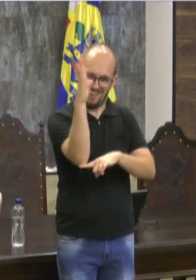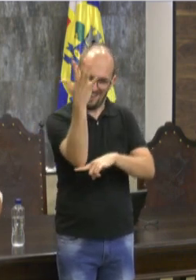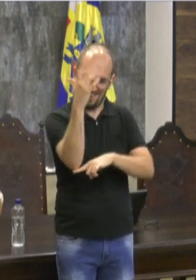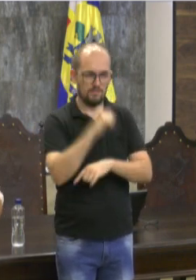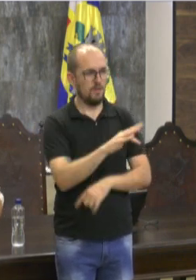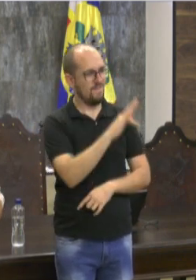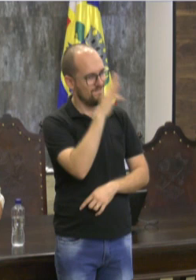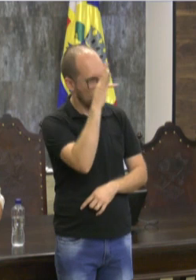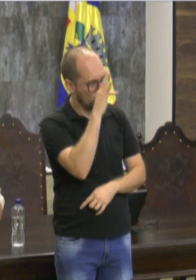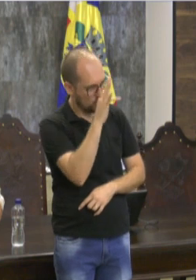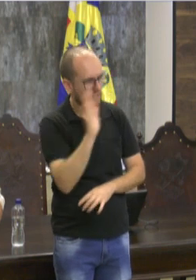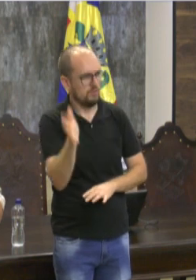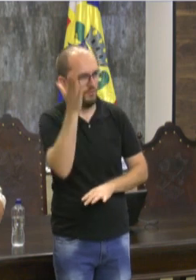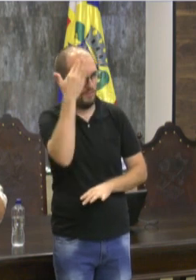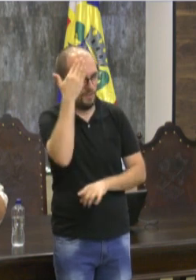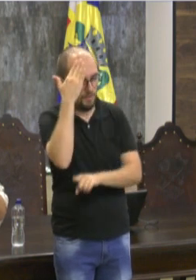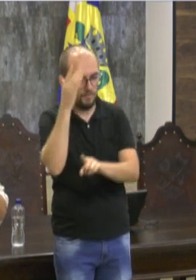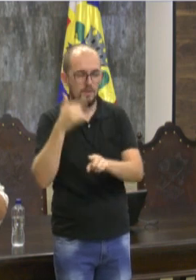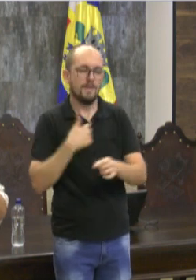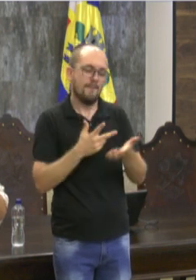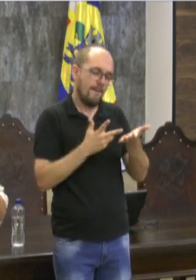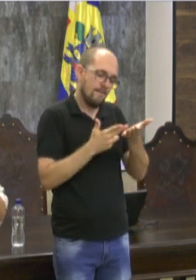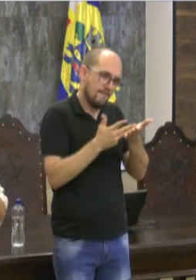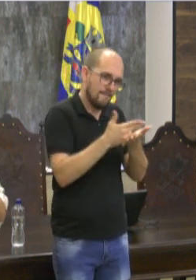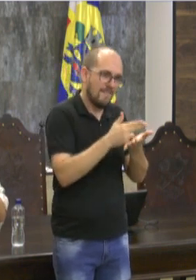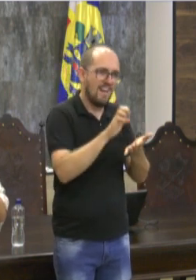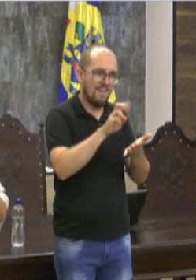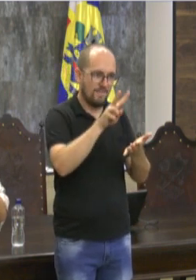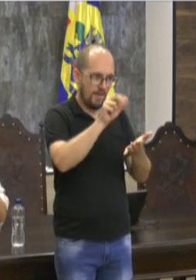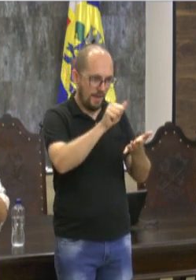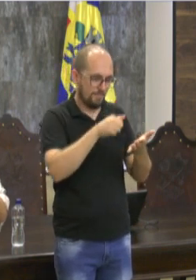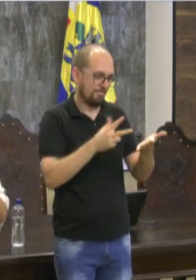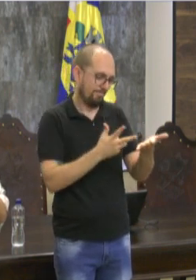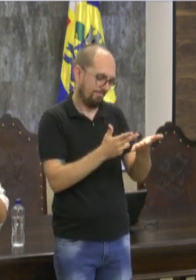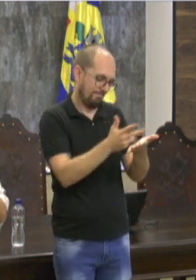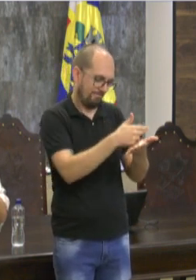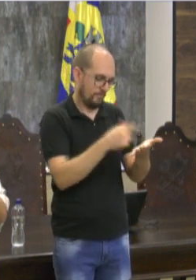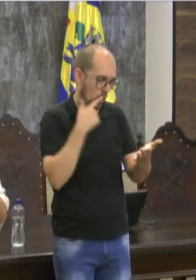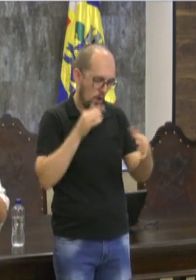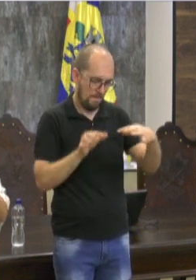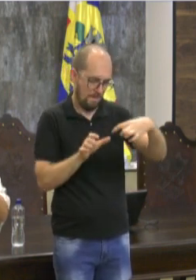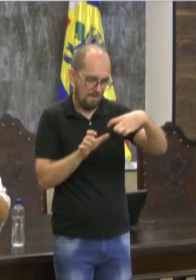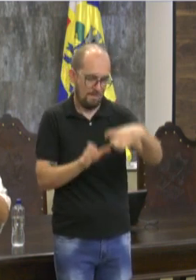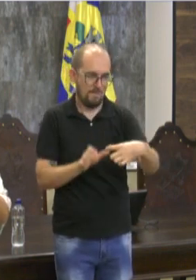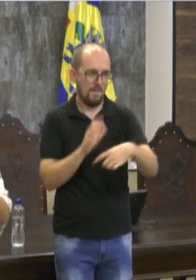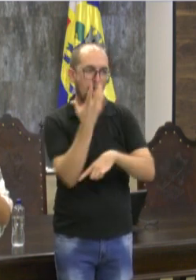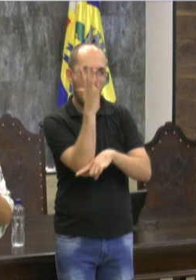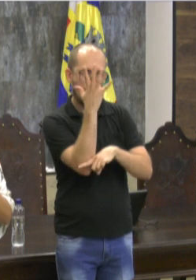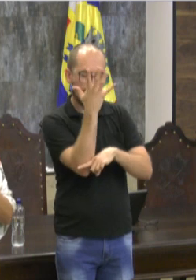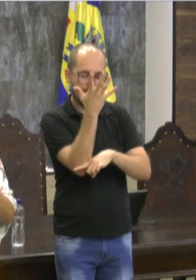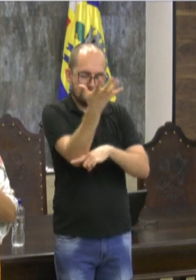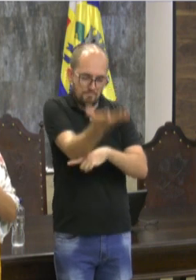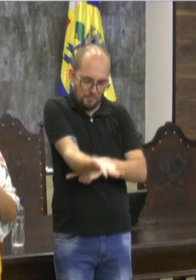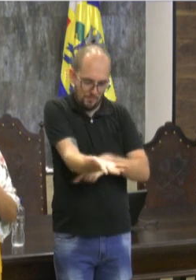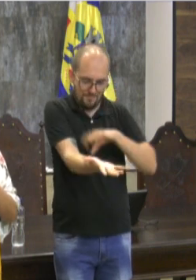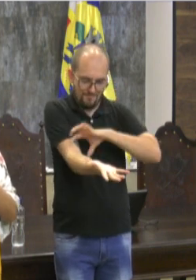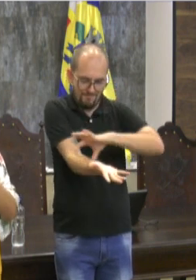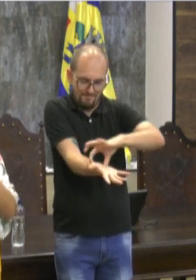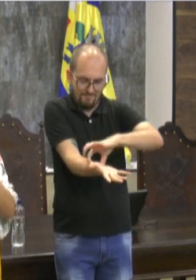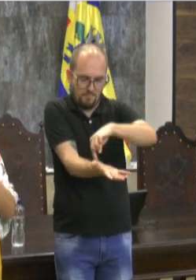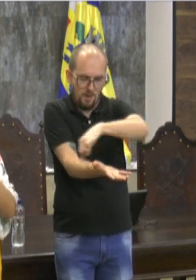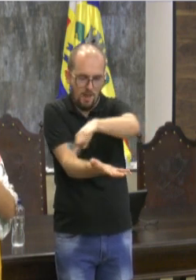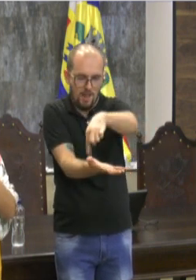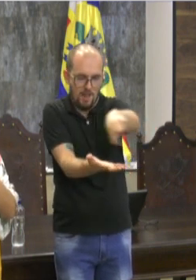escola, a gente sempre pega a EVA, faz com ele, monta lá uma árvore de EVA, num papel. Depois